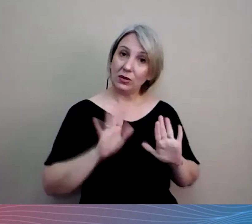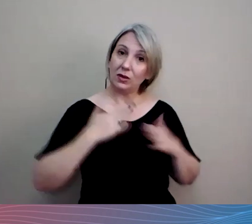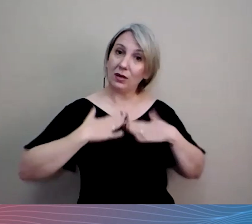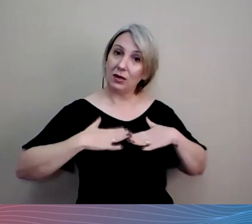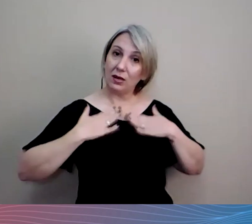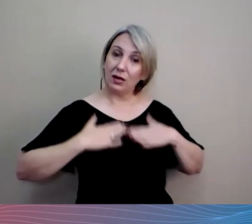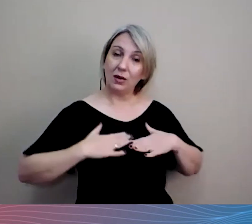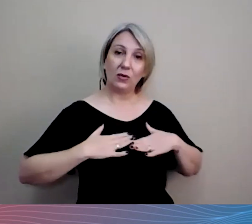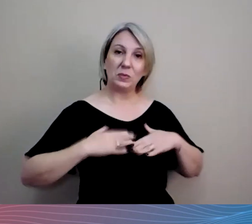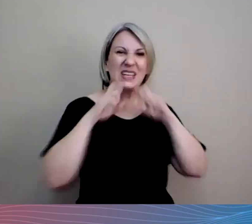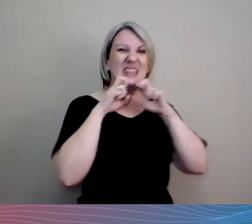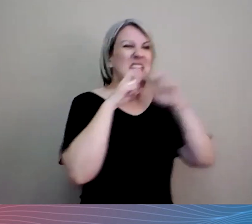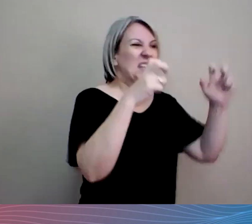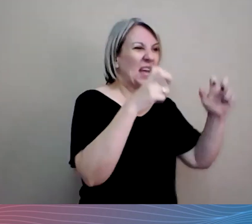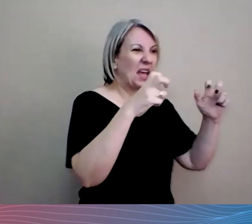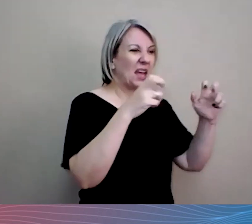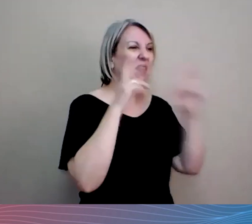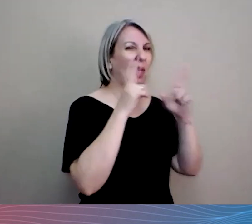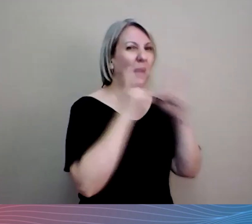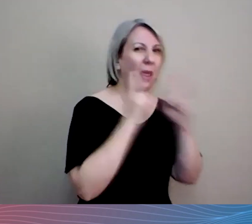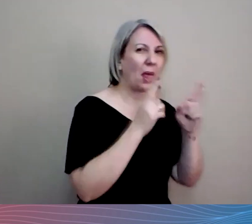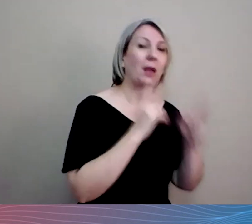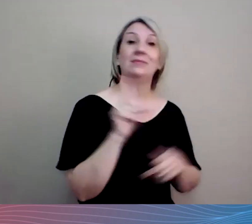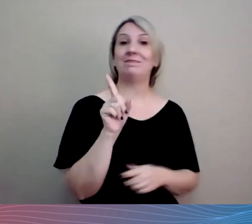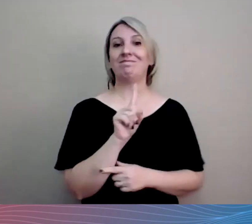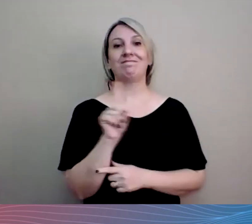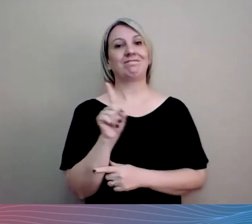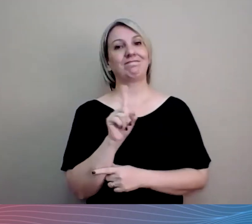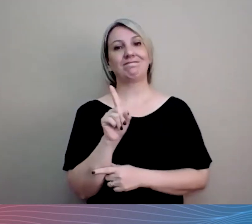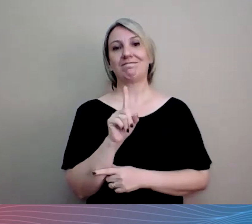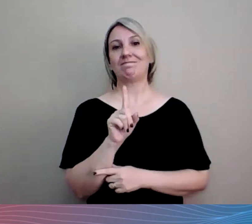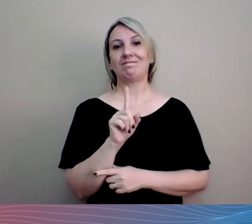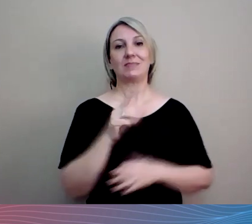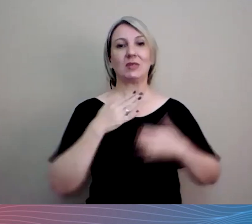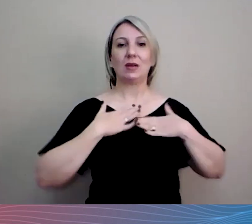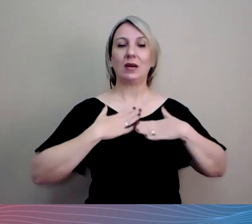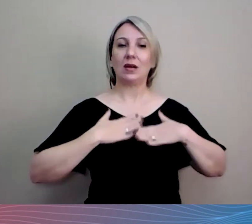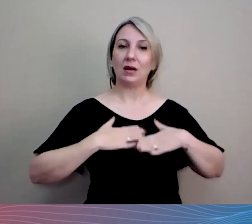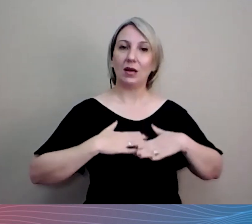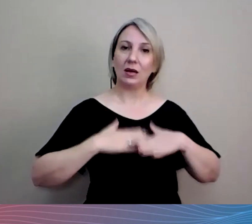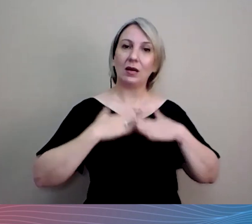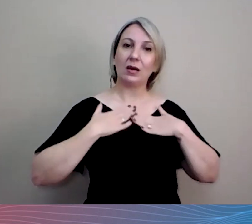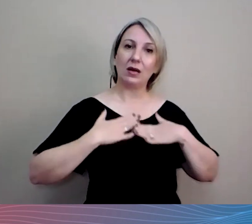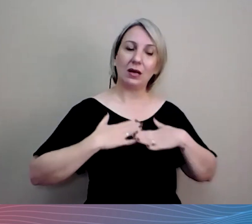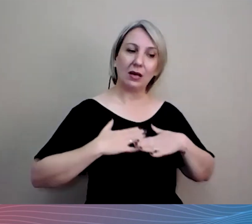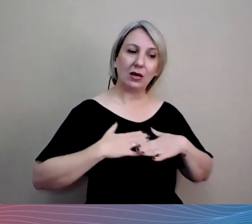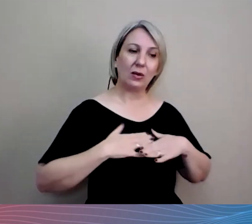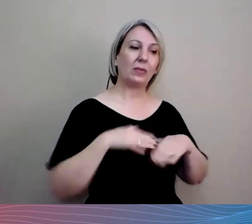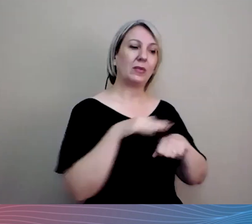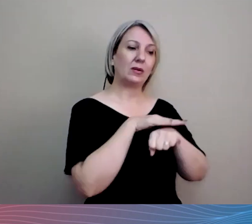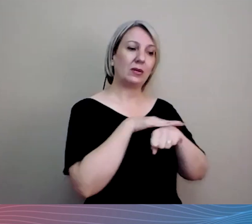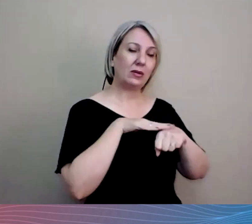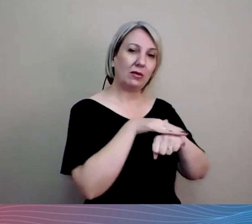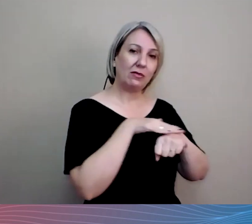não precisamos ser agressivos. Nós podemos resolver a situação com brandura.